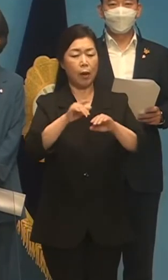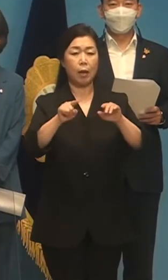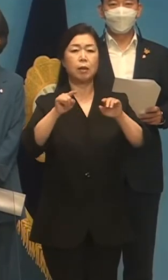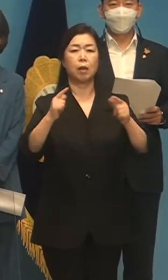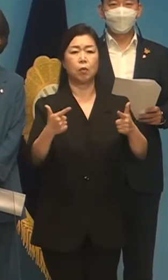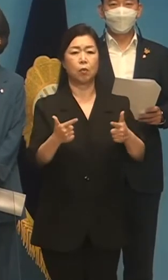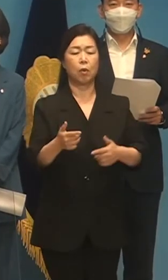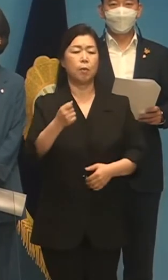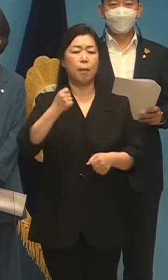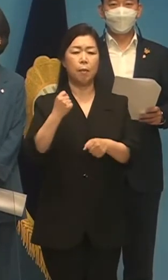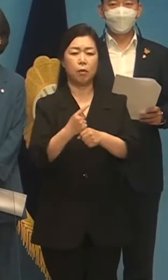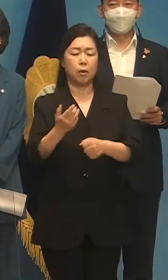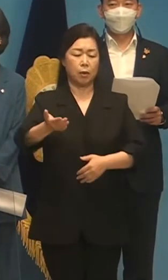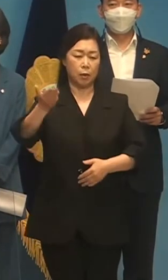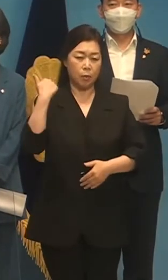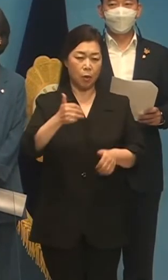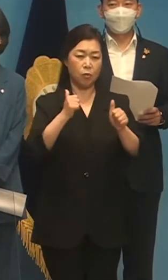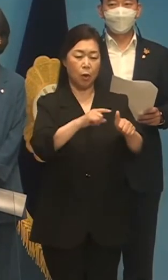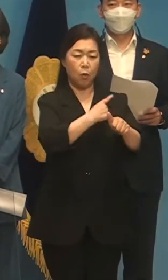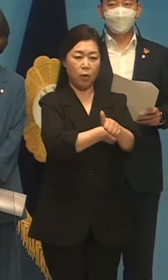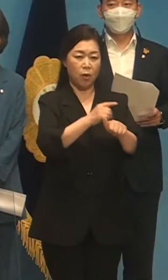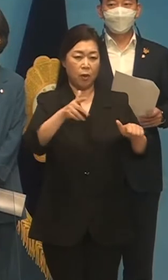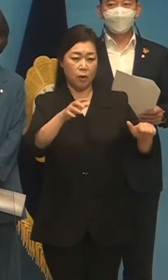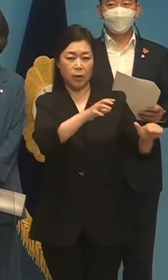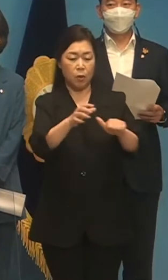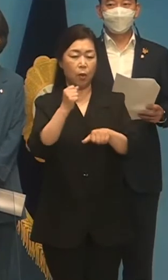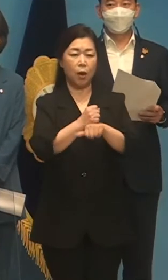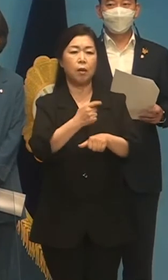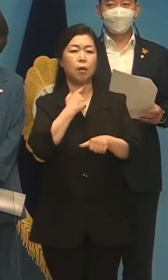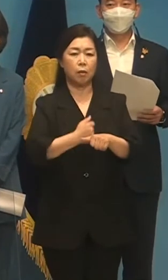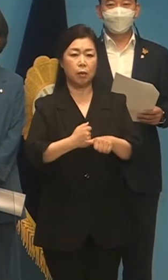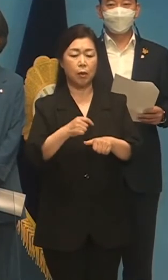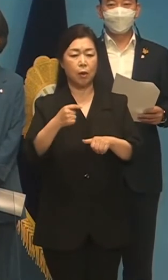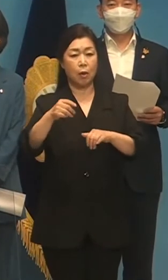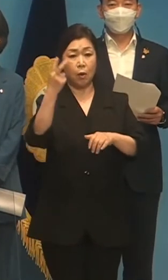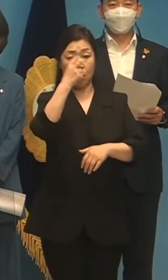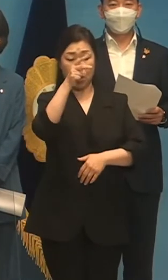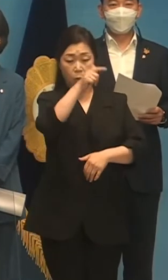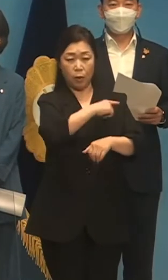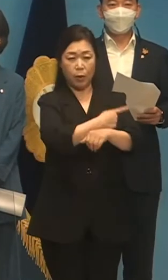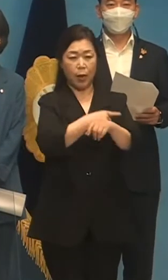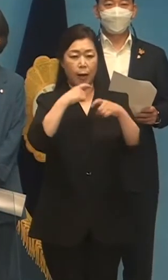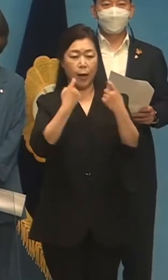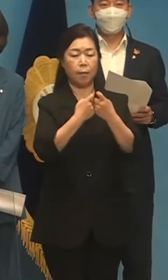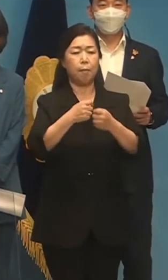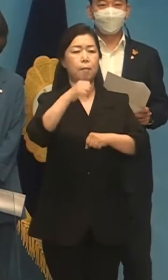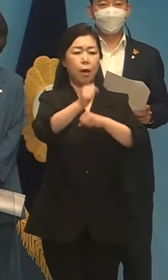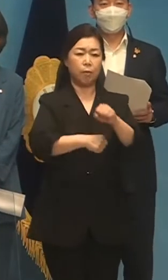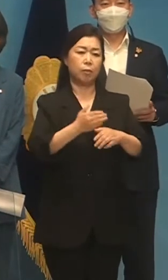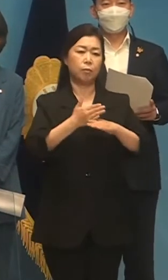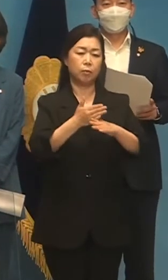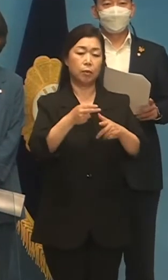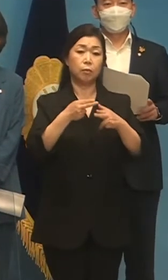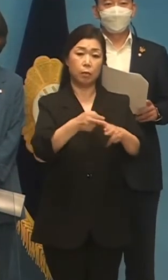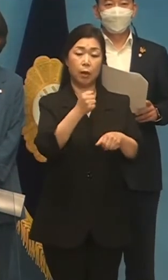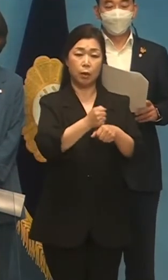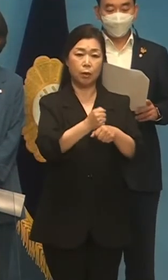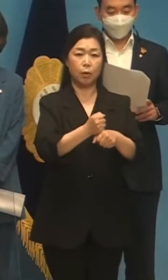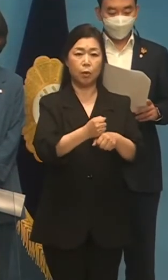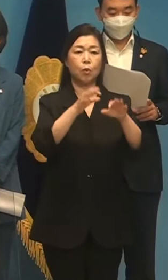넘어 수사권과 기소권을 이용해 대권을 찬탈하려는 검찰권 사유화와 검찰 쿠데타의 서막으로